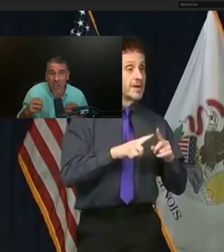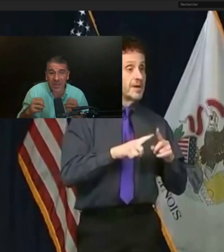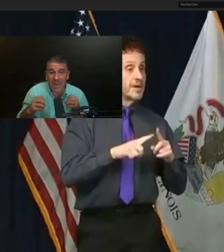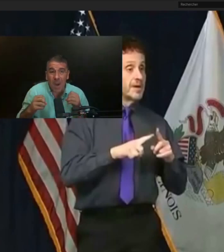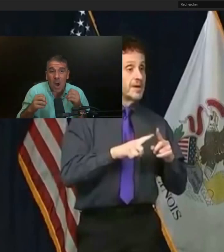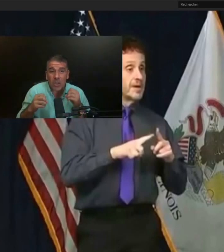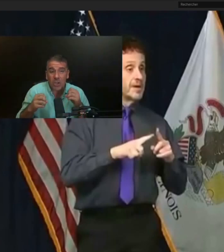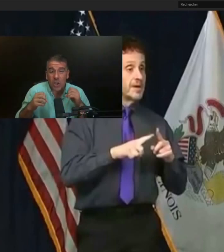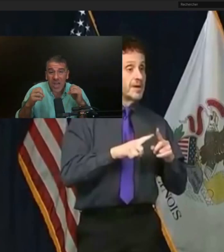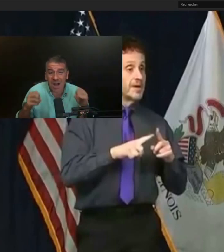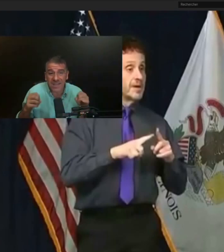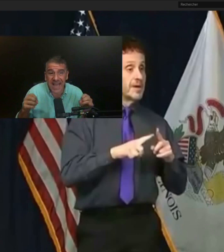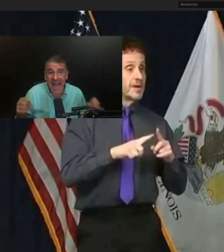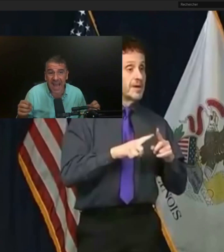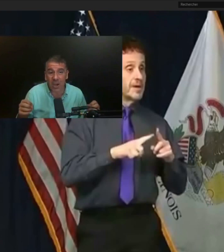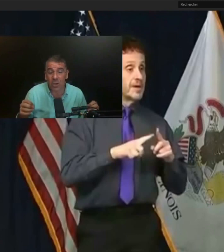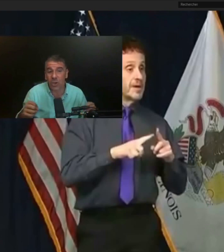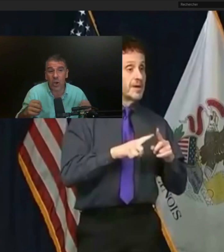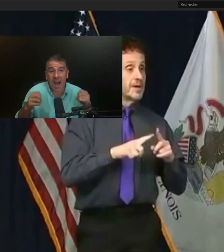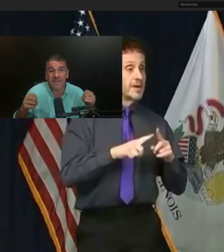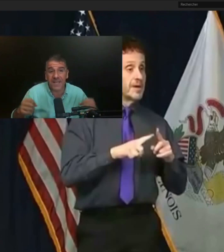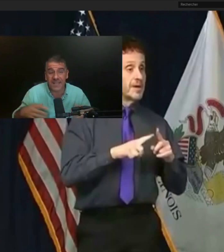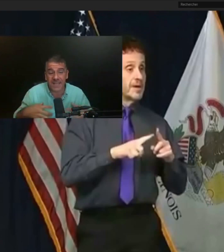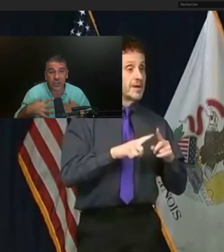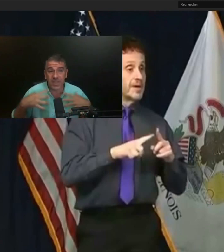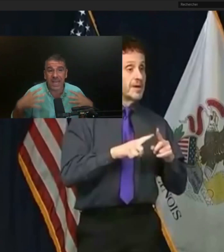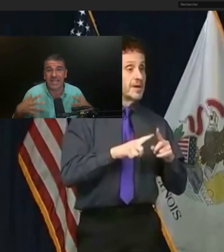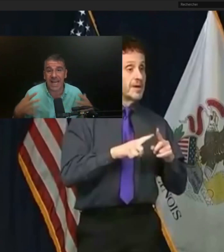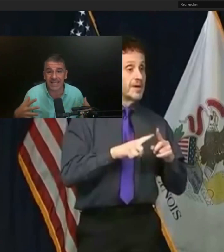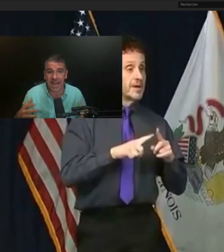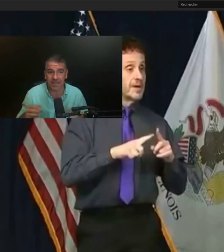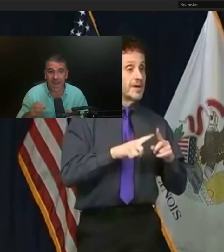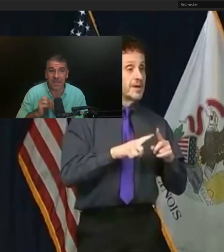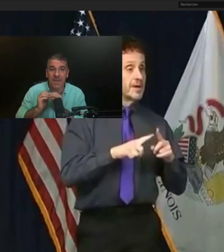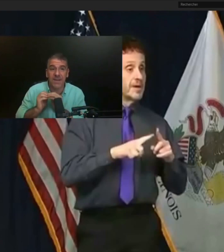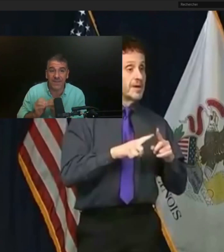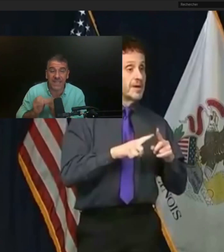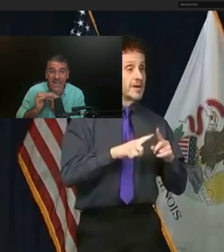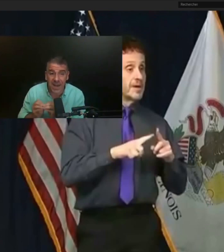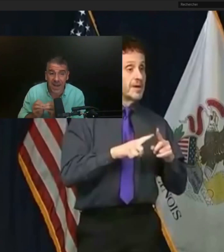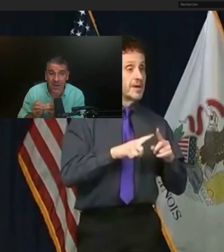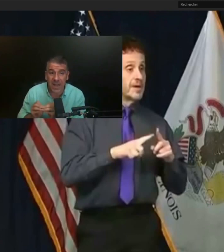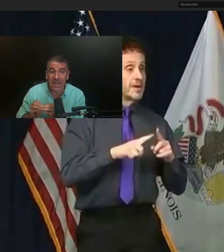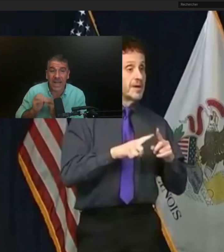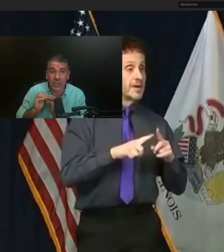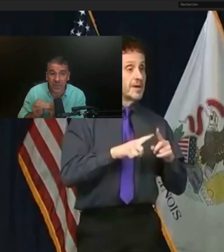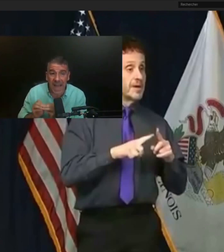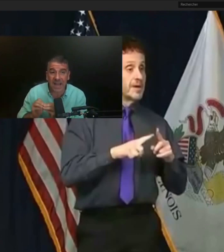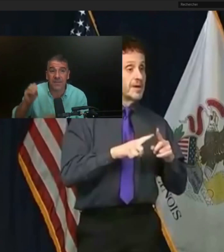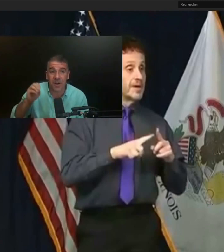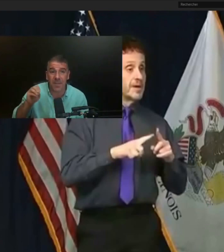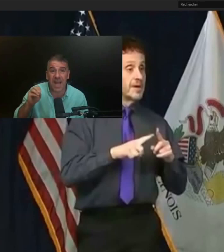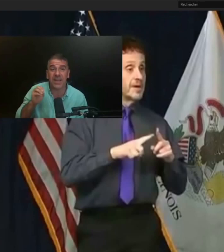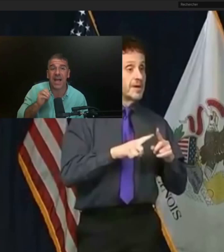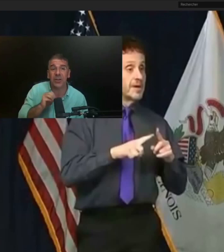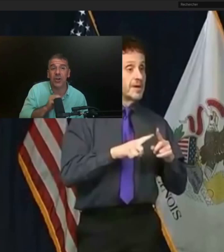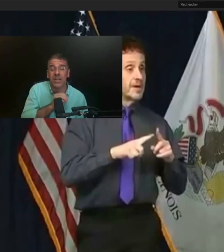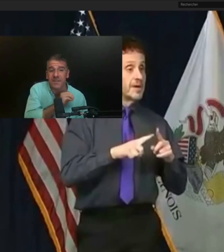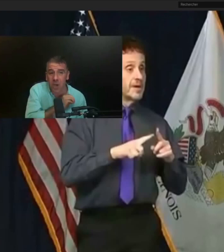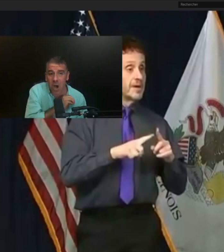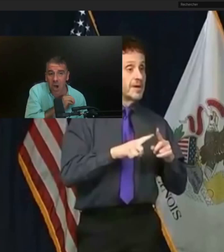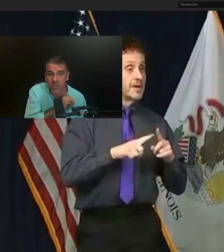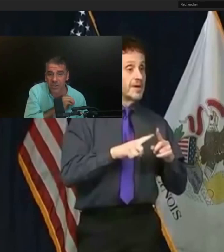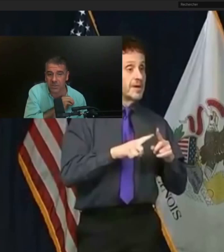que tu es morte de cancer d'un an v6 d'une crise cardiaque même even if it clear d'étude à rome